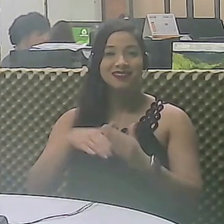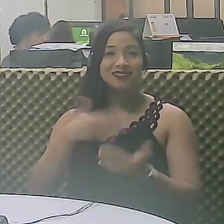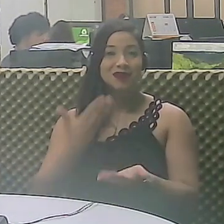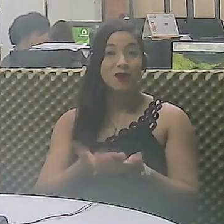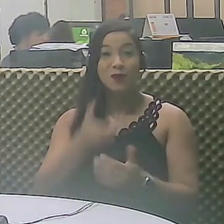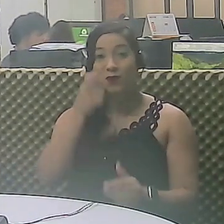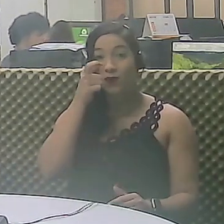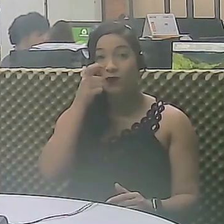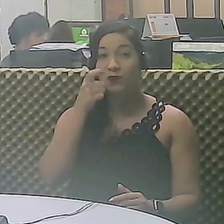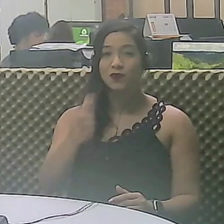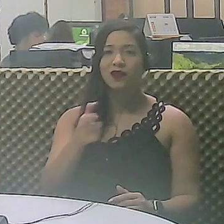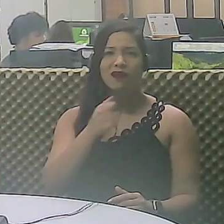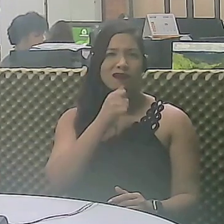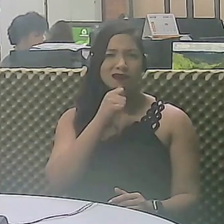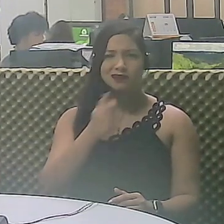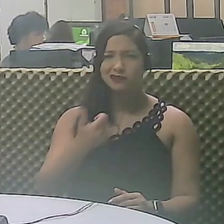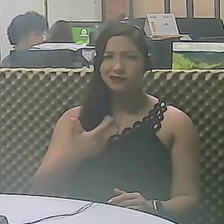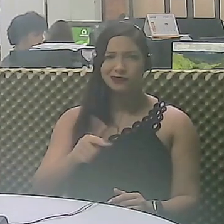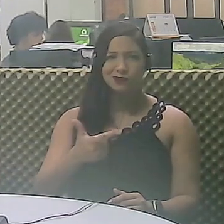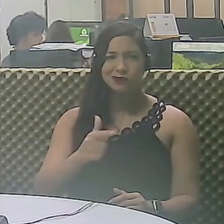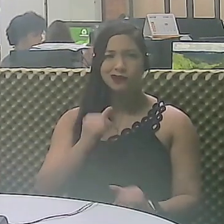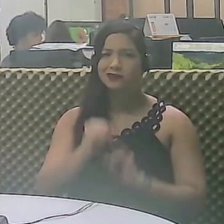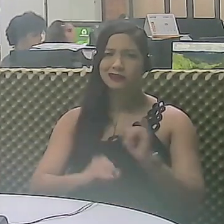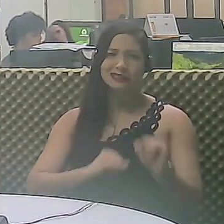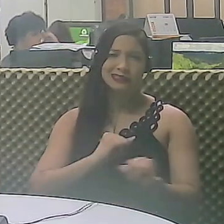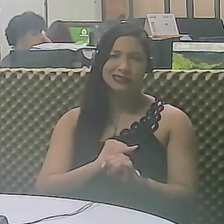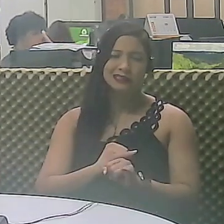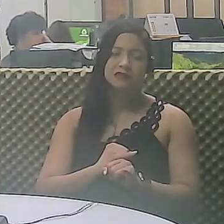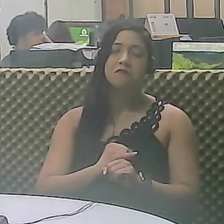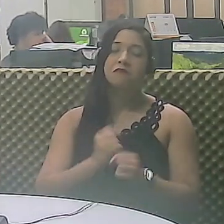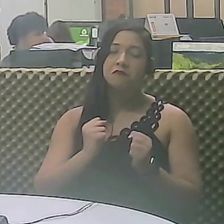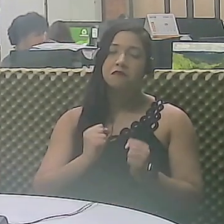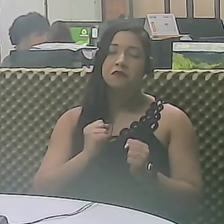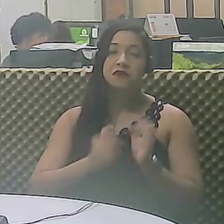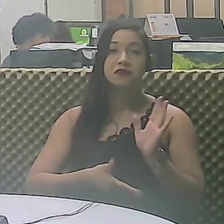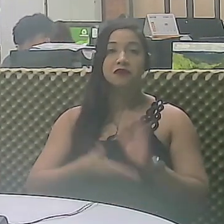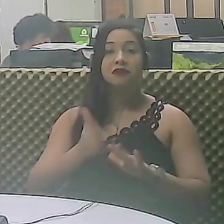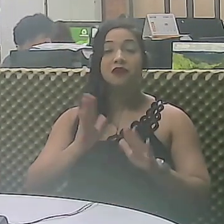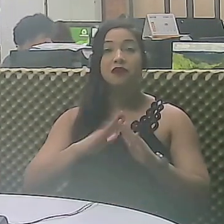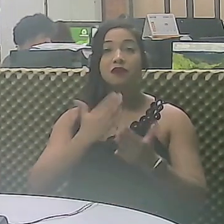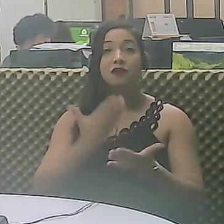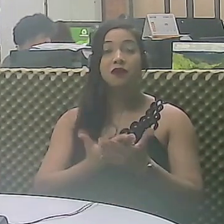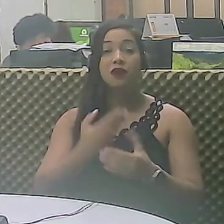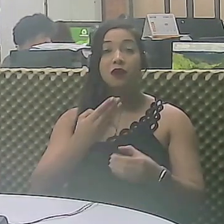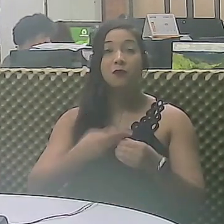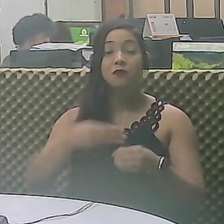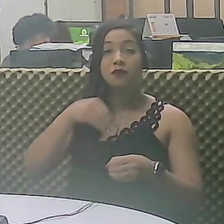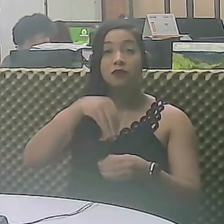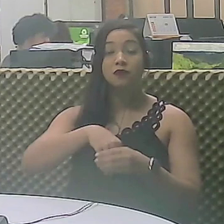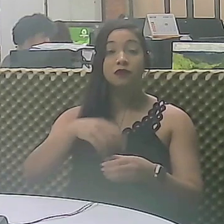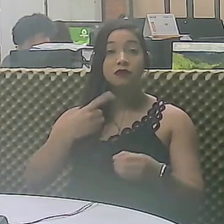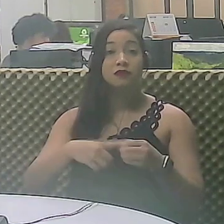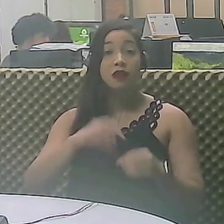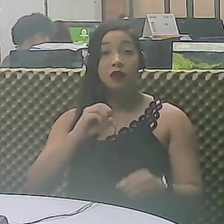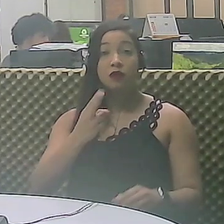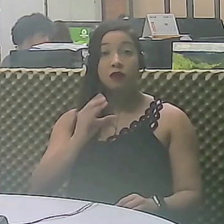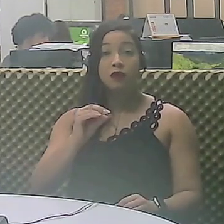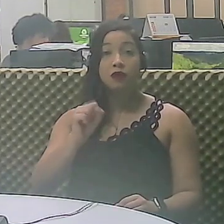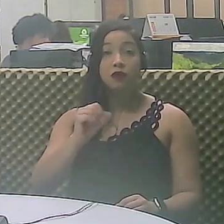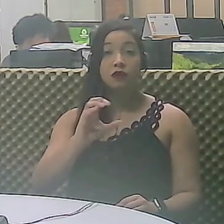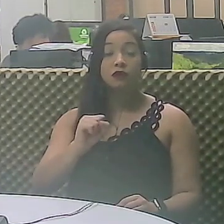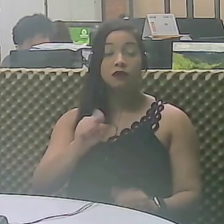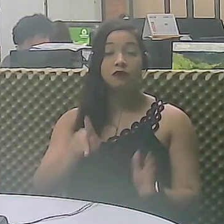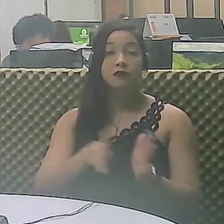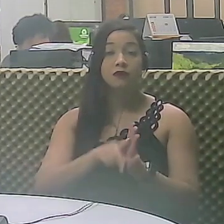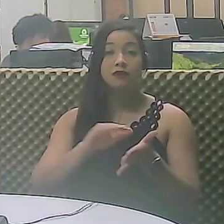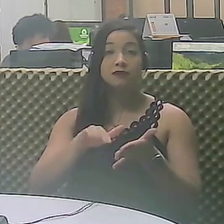os interessados que não tiverem acesso à internet poderão realizá-la em uma escola municipal da zona urbana ou OSCs parceiras da